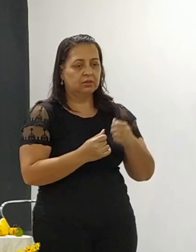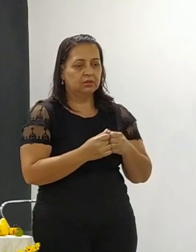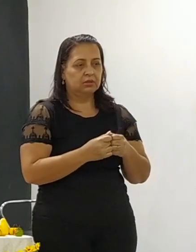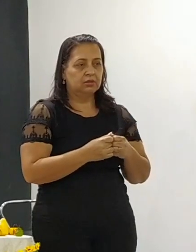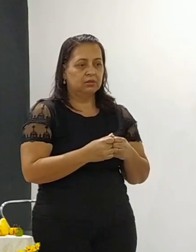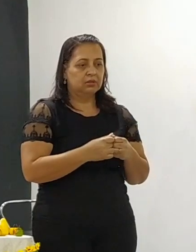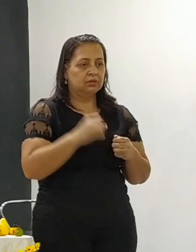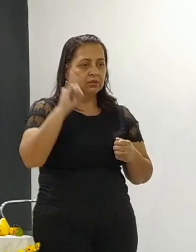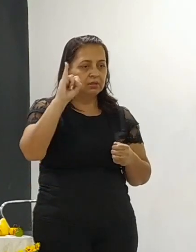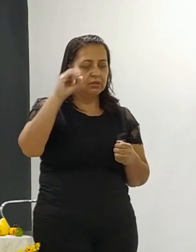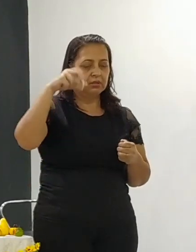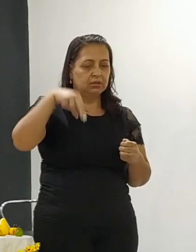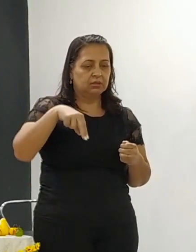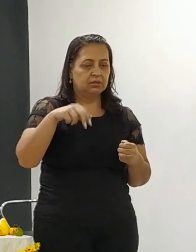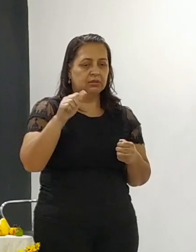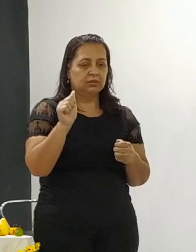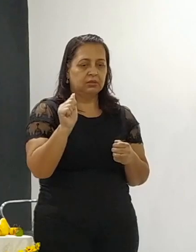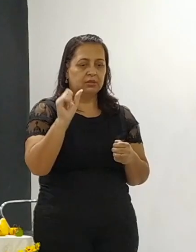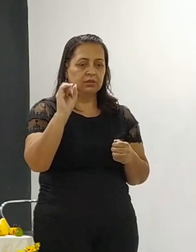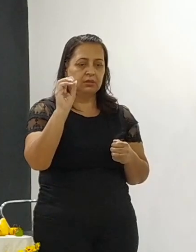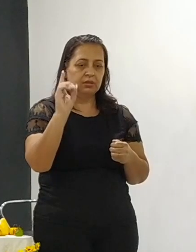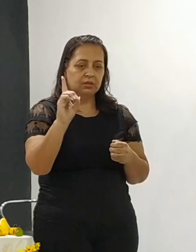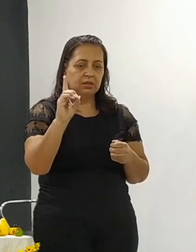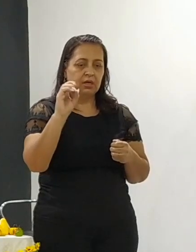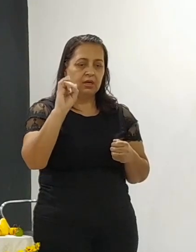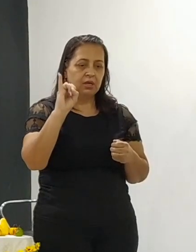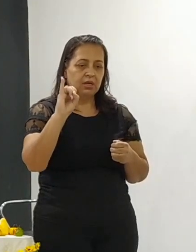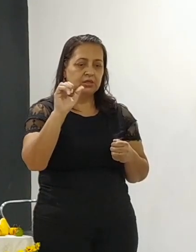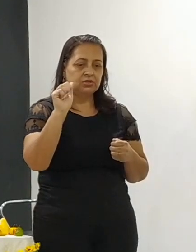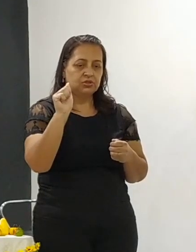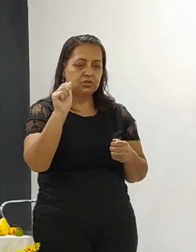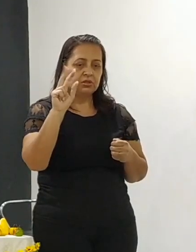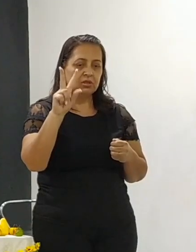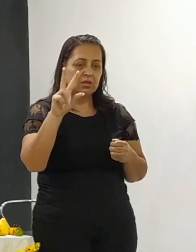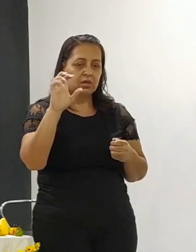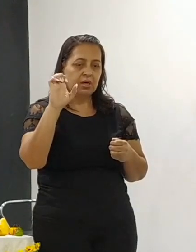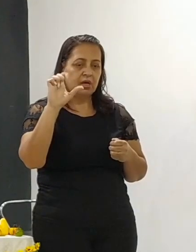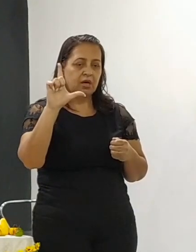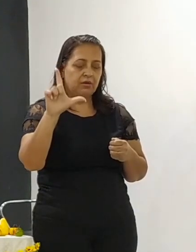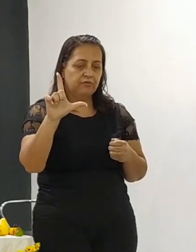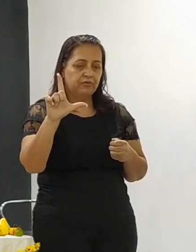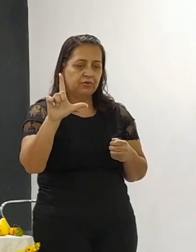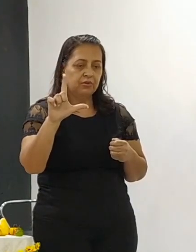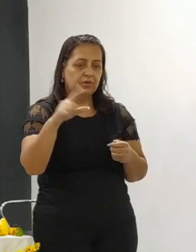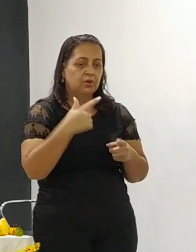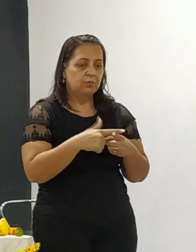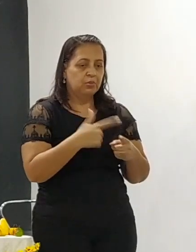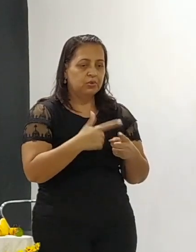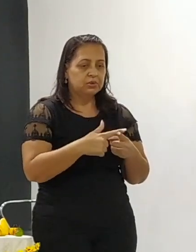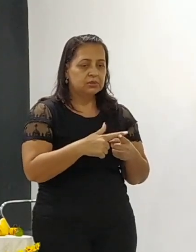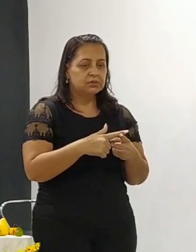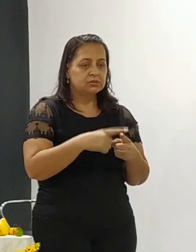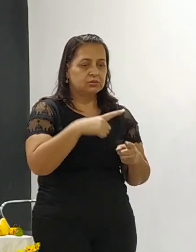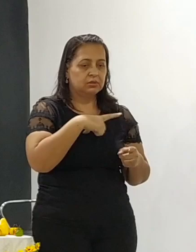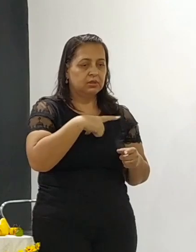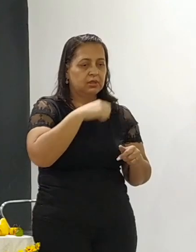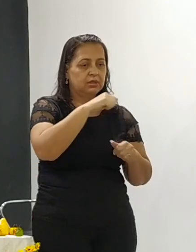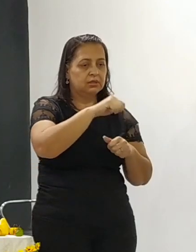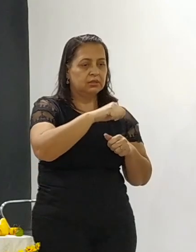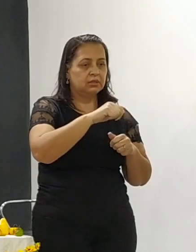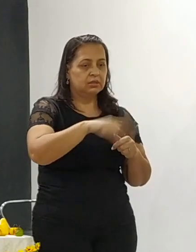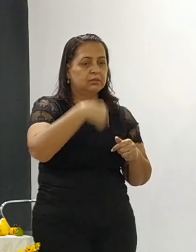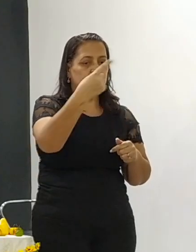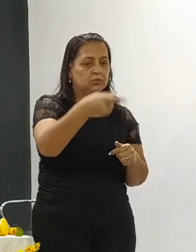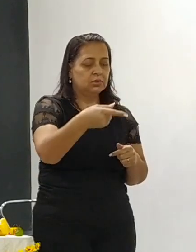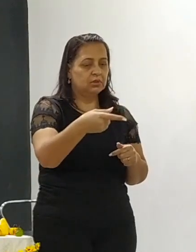inadiável. Não posso adiar. Por isso que eu tenho que mudar aqui, porque eu não posso adiar essa tarefa,